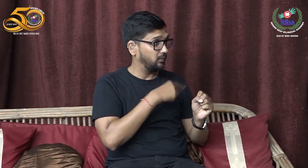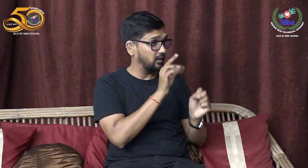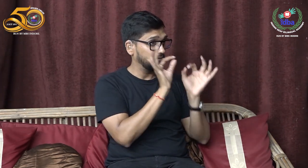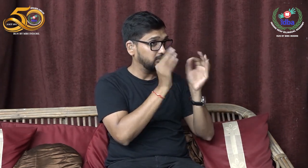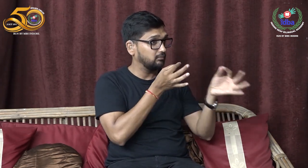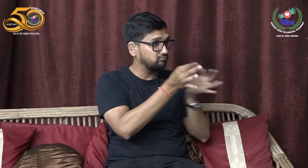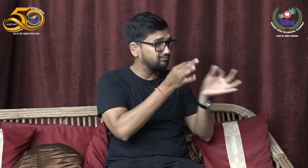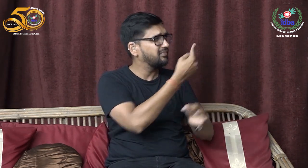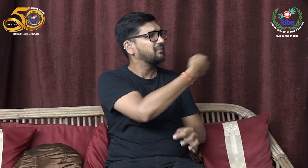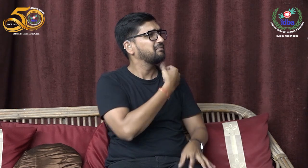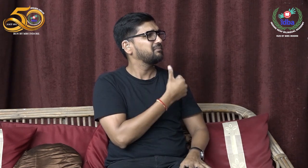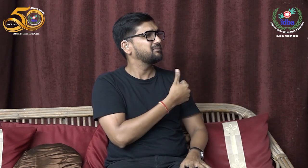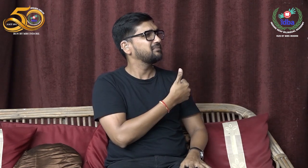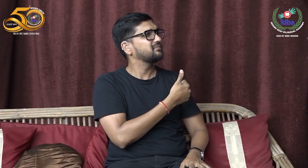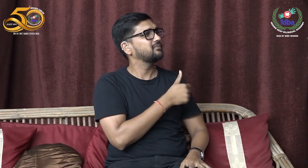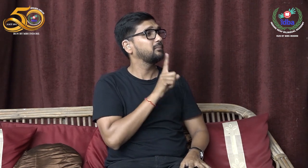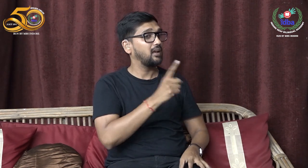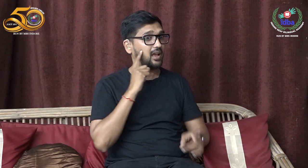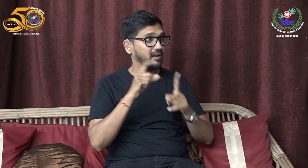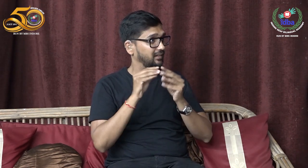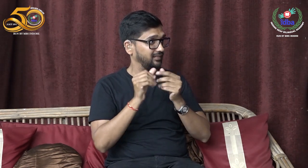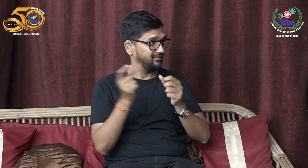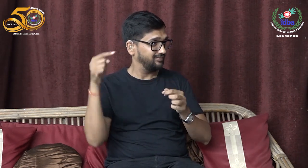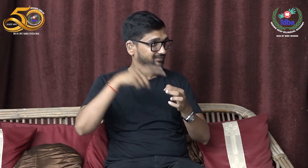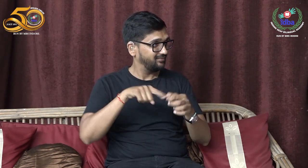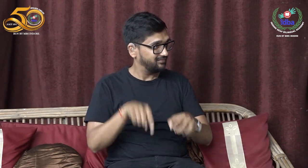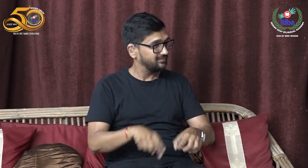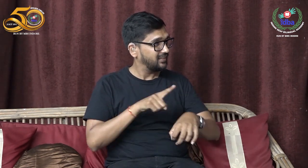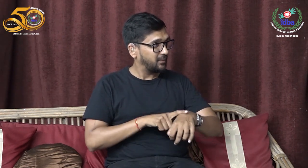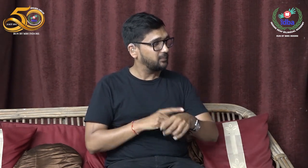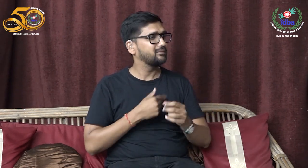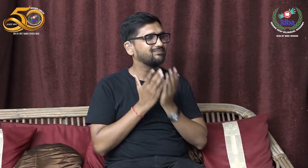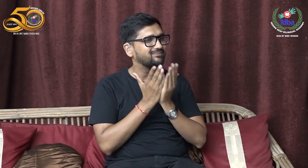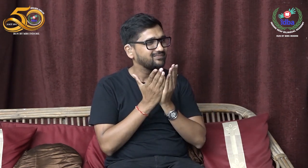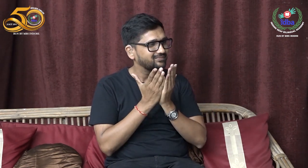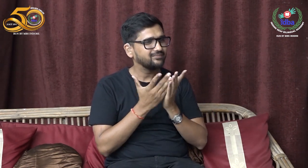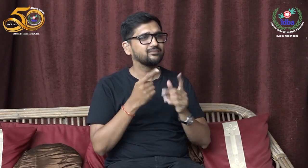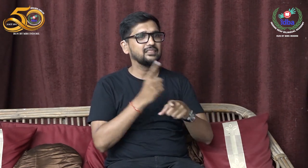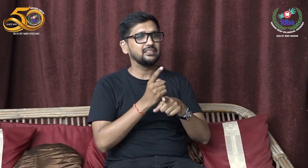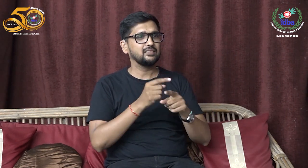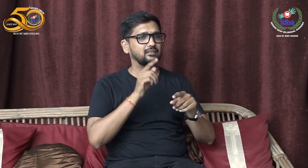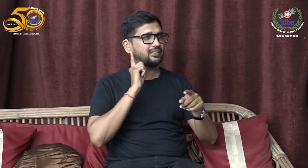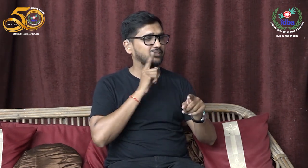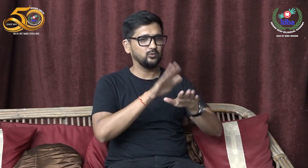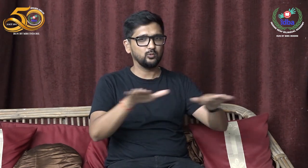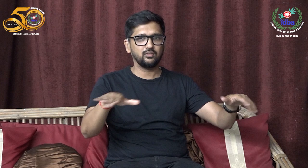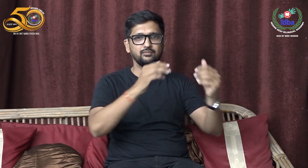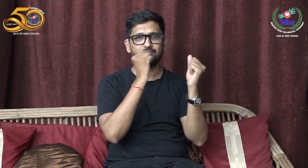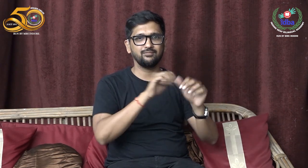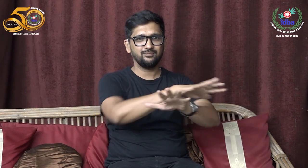कैचिंग पावर मेरी इतनी अच्छी नहीं थी। टीचर्स जो थे वो एक्सप्लेन नहीं करते थे 1 to 1। बट IDBA में जब मैं आया, तो हर चीज़ जो है मैंने यहाँ पर देखी, सीखी। जो बच्चे